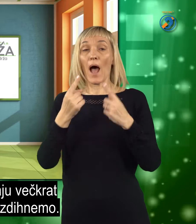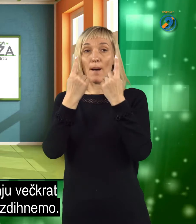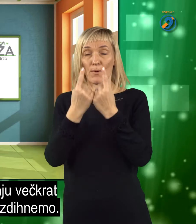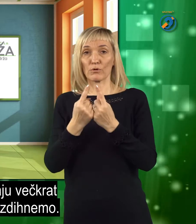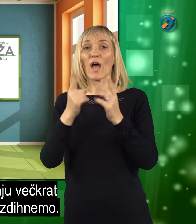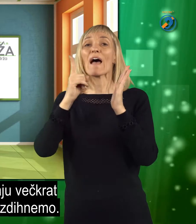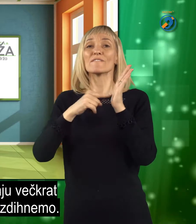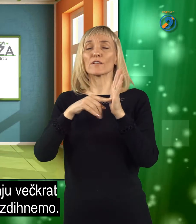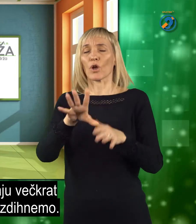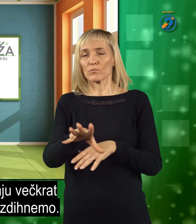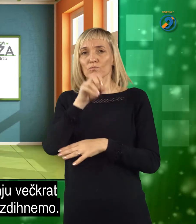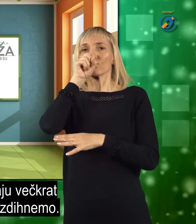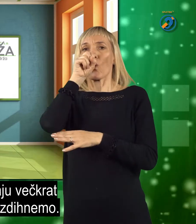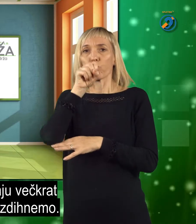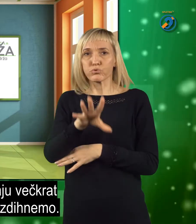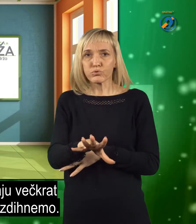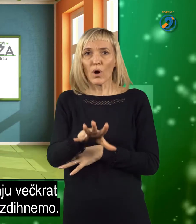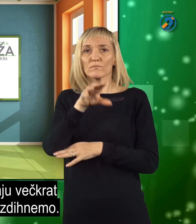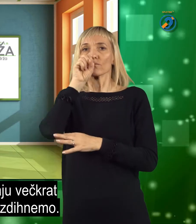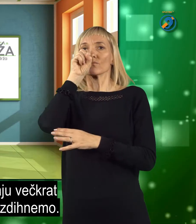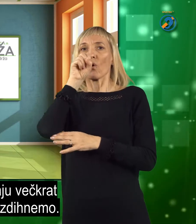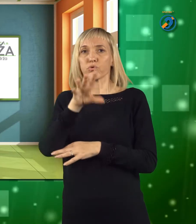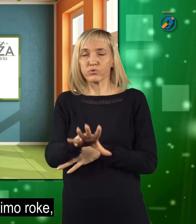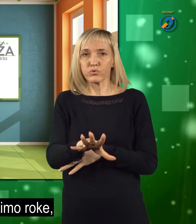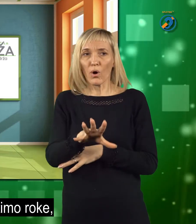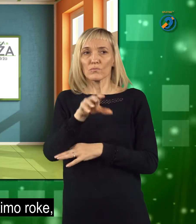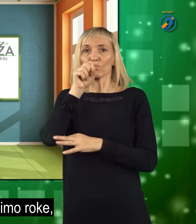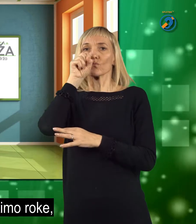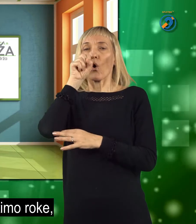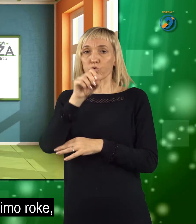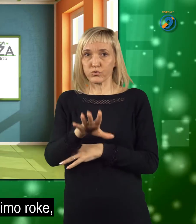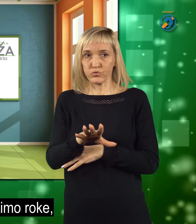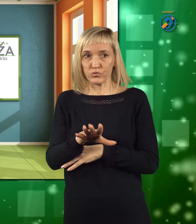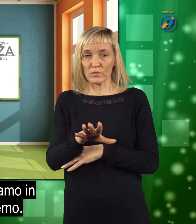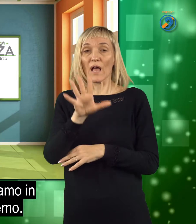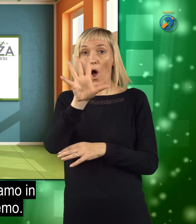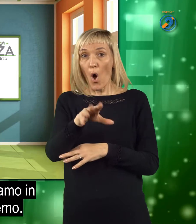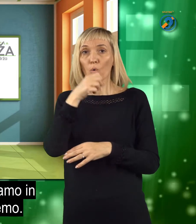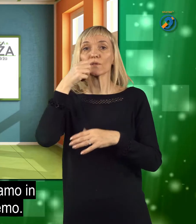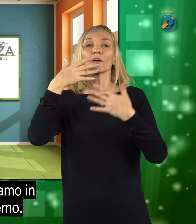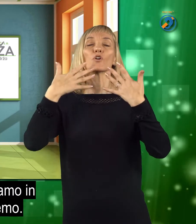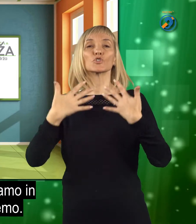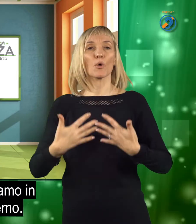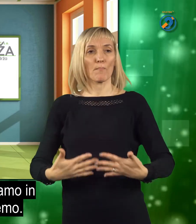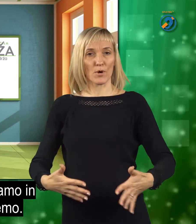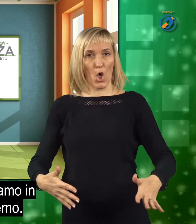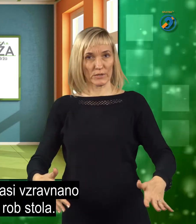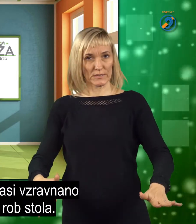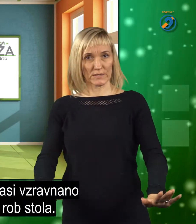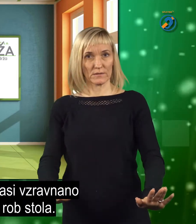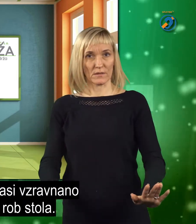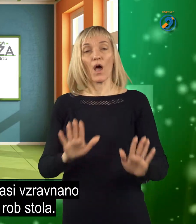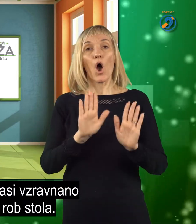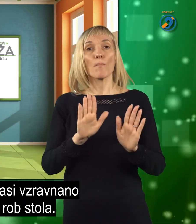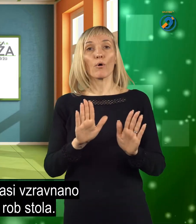položaju večkrat vdihnemo in izdihnemo. Vdih. Sprostimo roke, se zravnamo in izdihnemo. Z vdihom